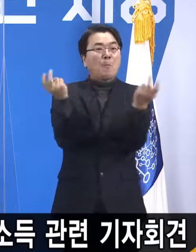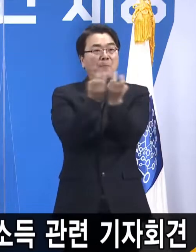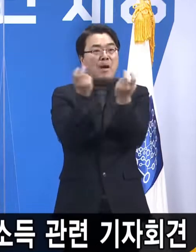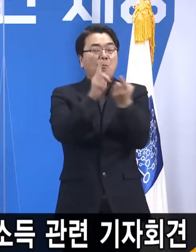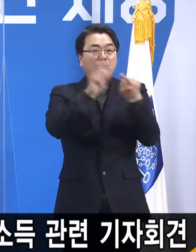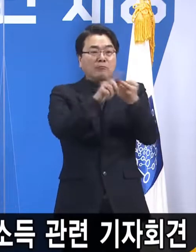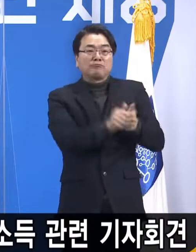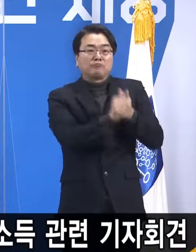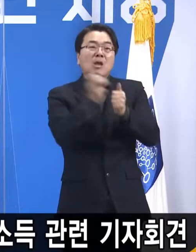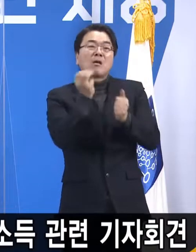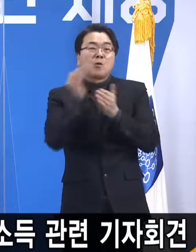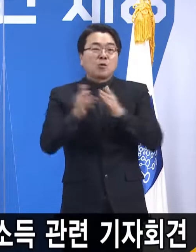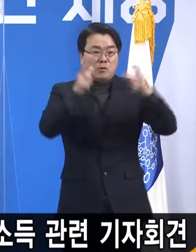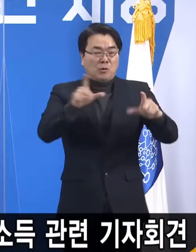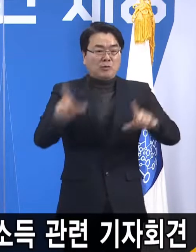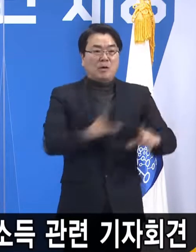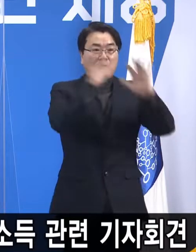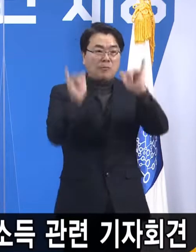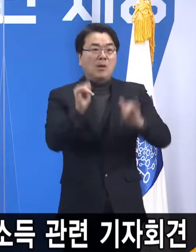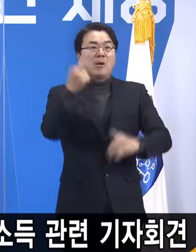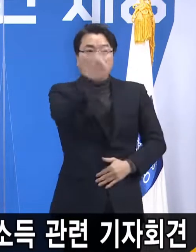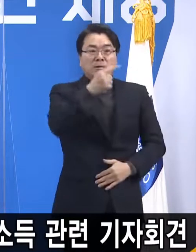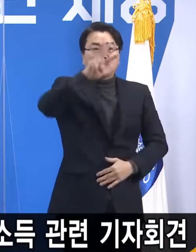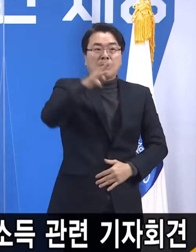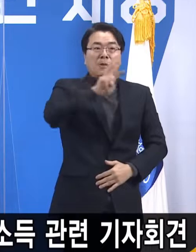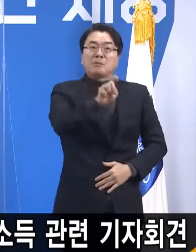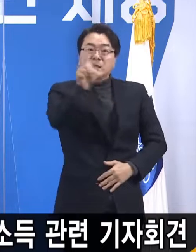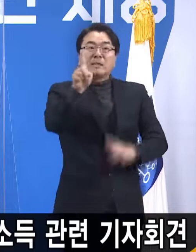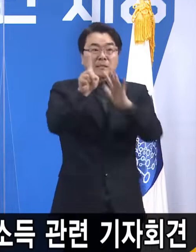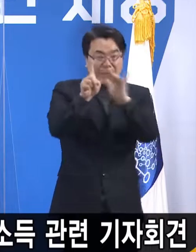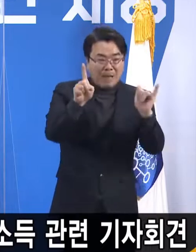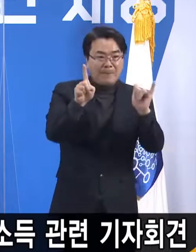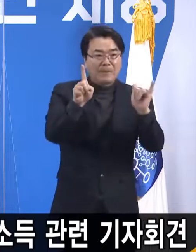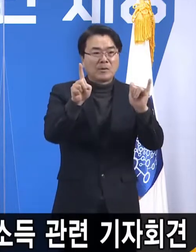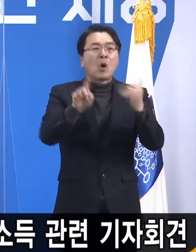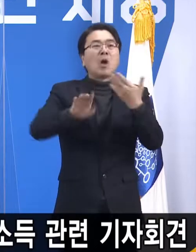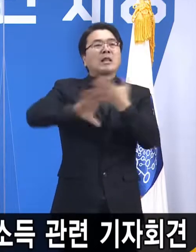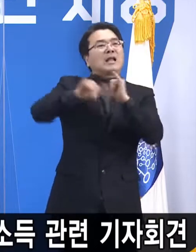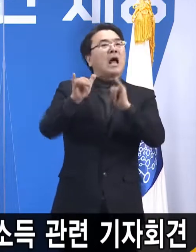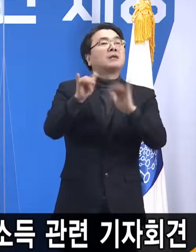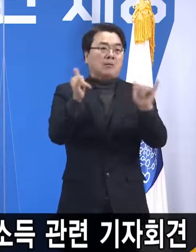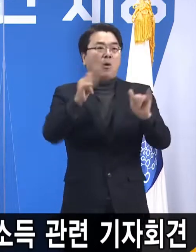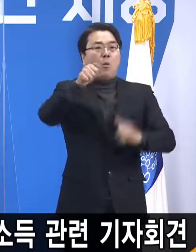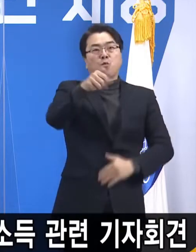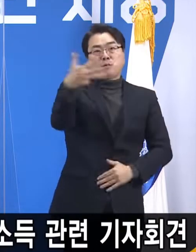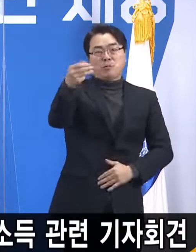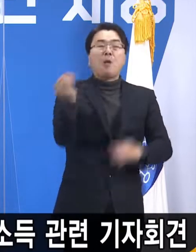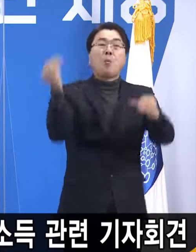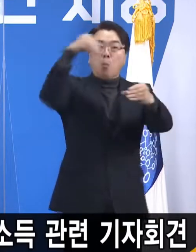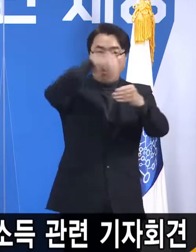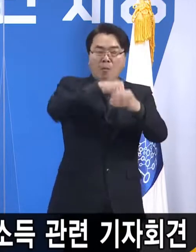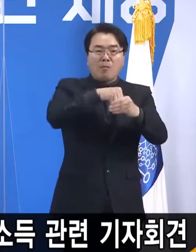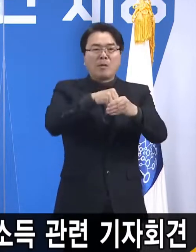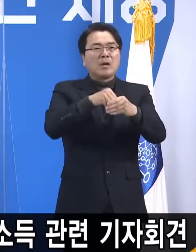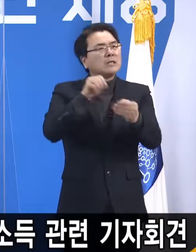경기도에 거주하는 내국인 1,341만 명과 외국인 58만 명 등